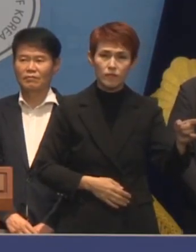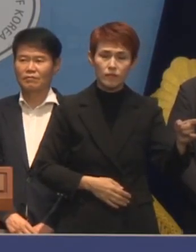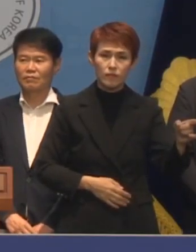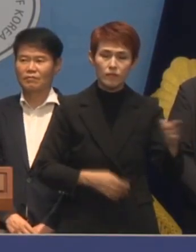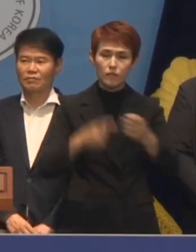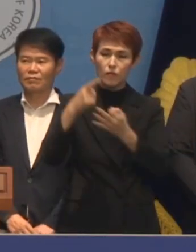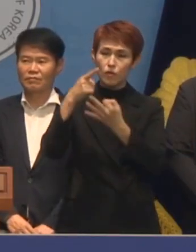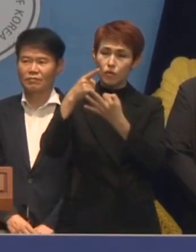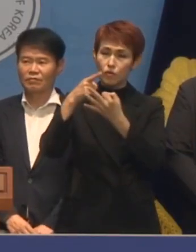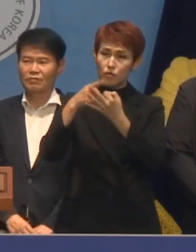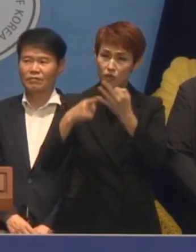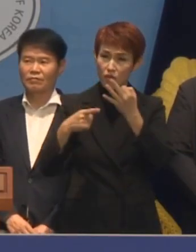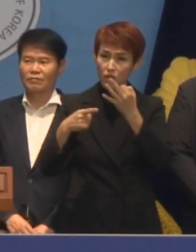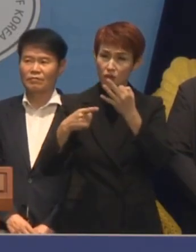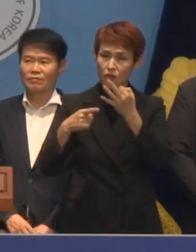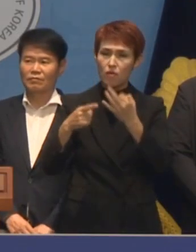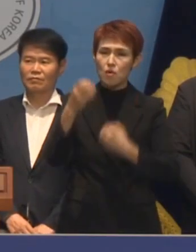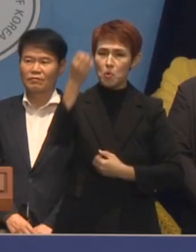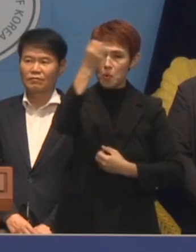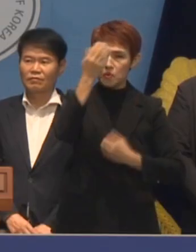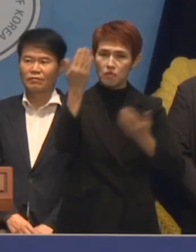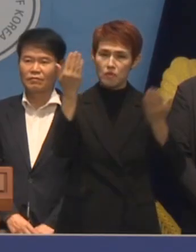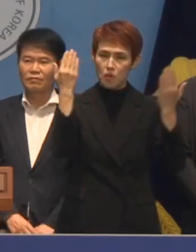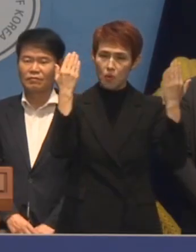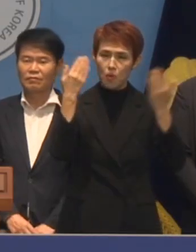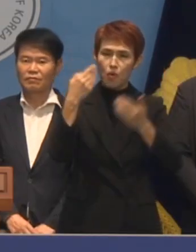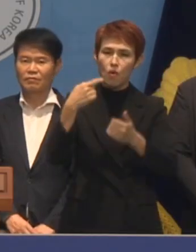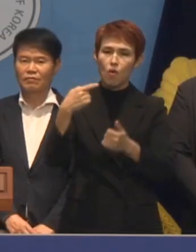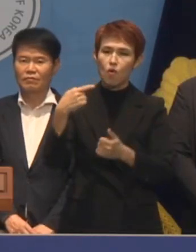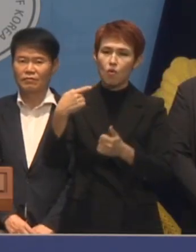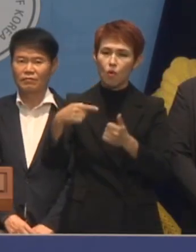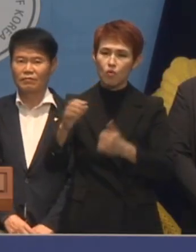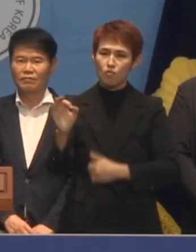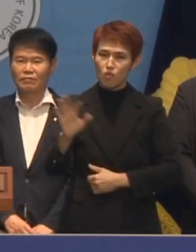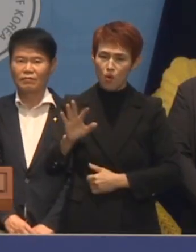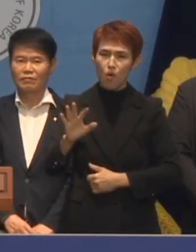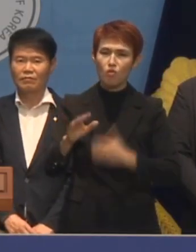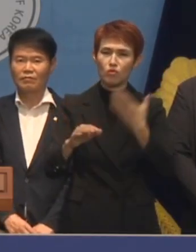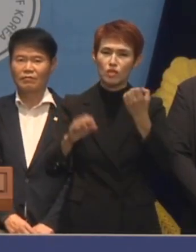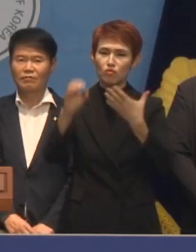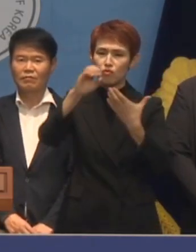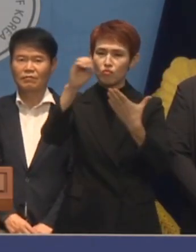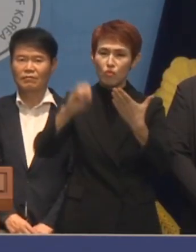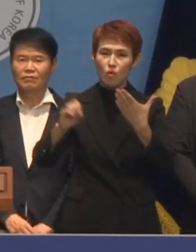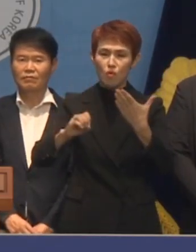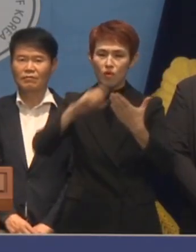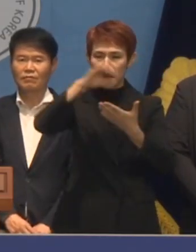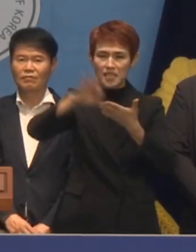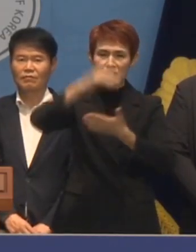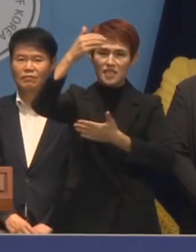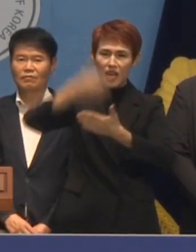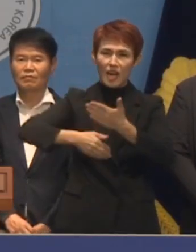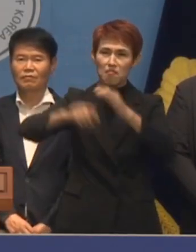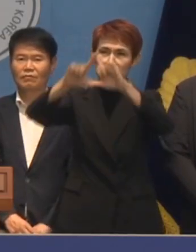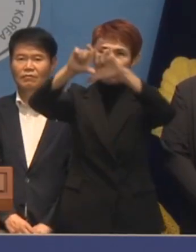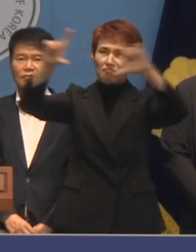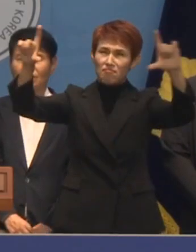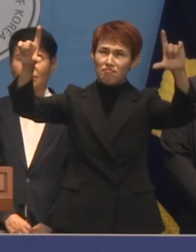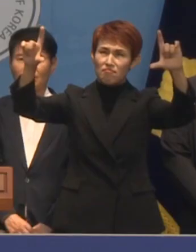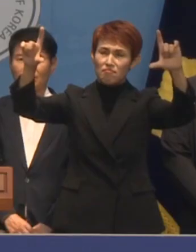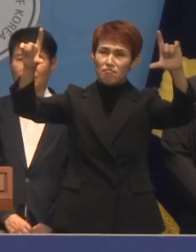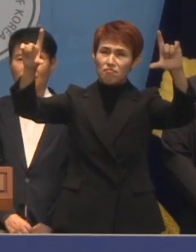윤석열 고교 무상교육 예산 99% 삭감 이런 식으로